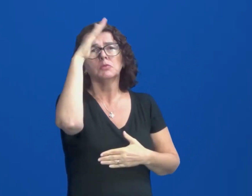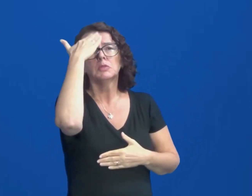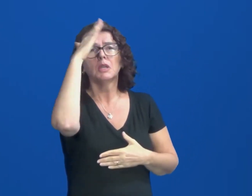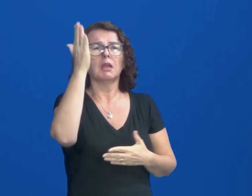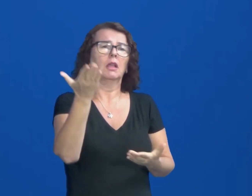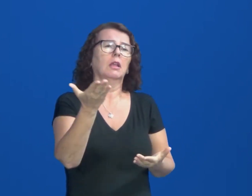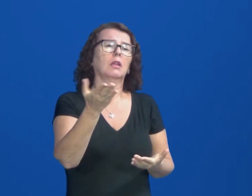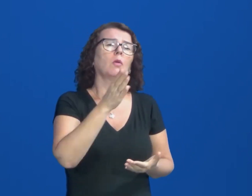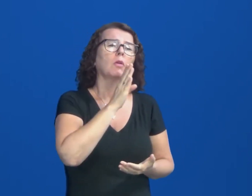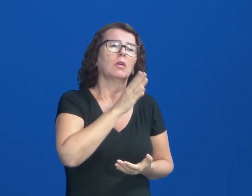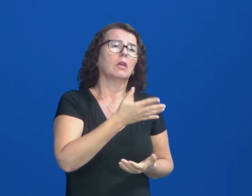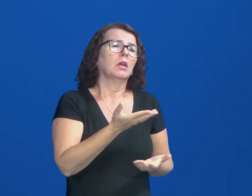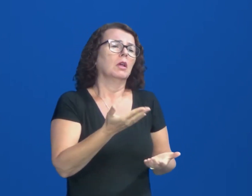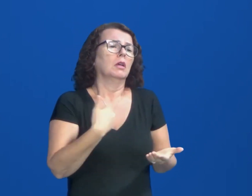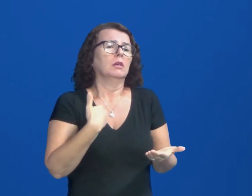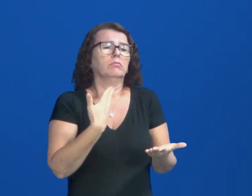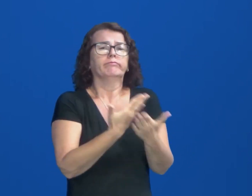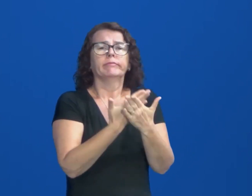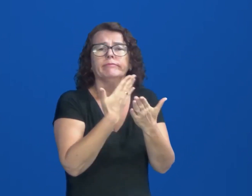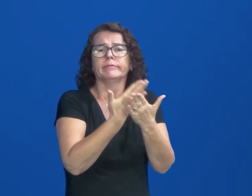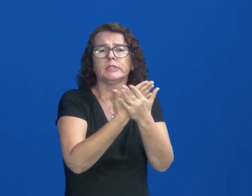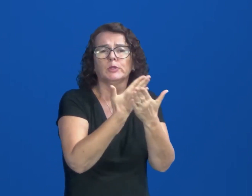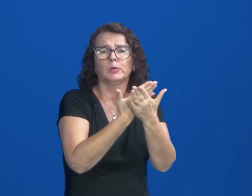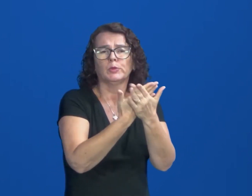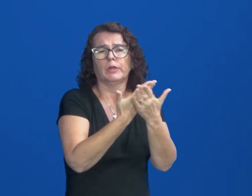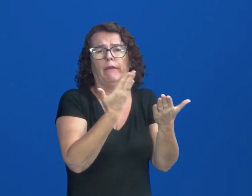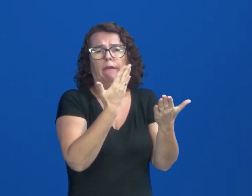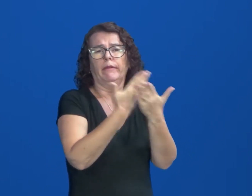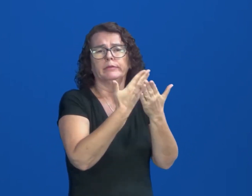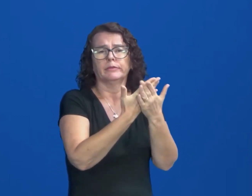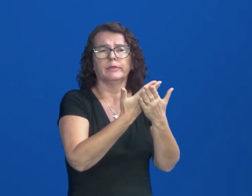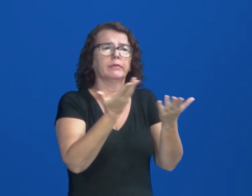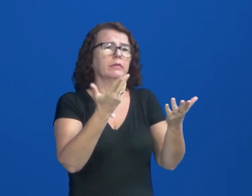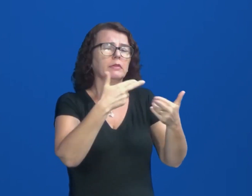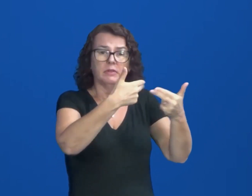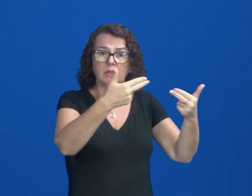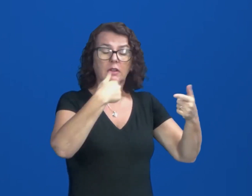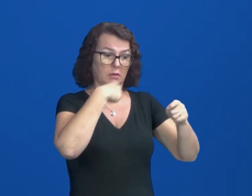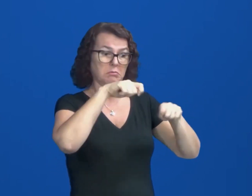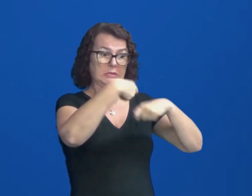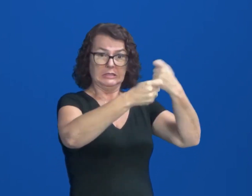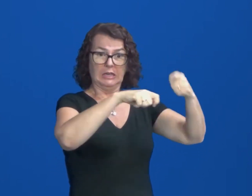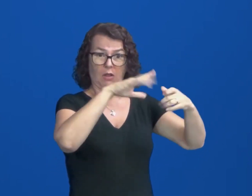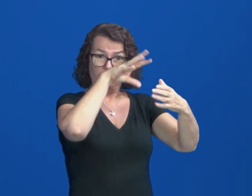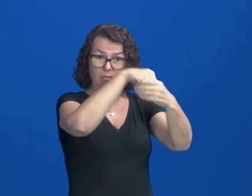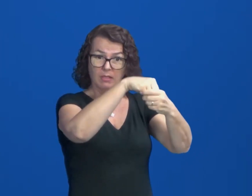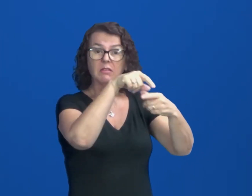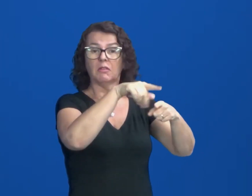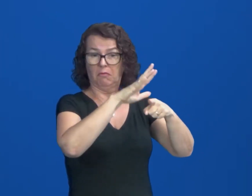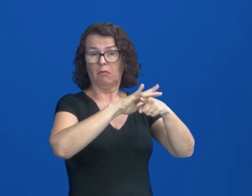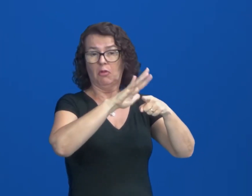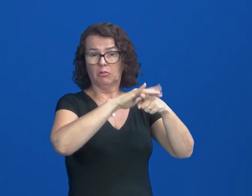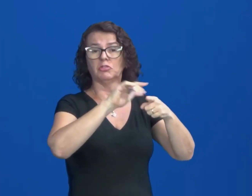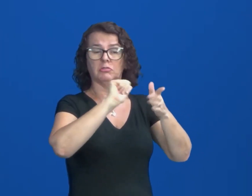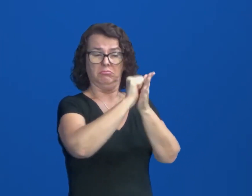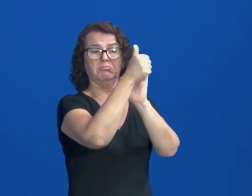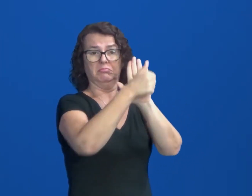entendimento, entender, né, estudar, esses sinais. Diversos sinais são produzidos com essa configuração, isso no aspecto